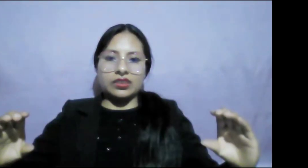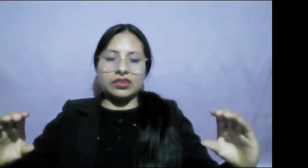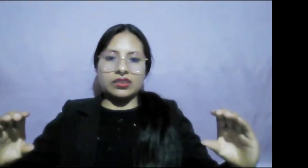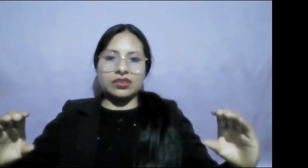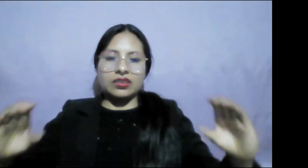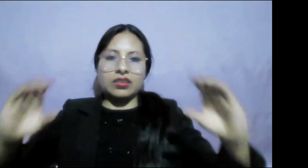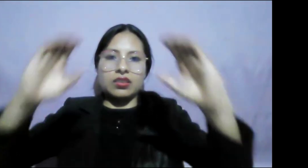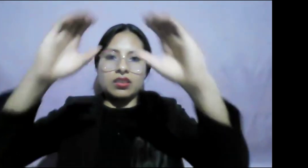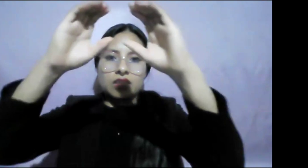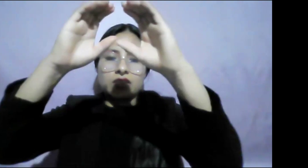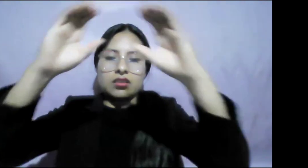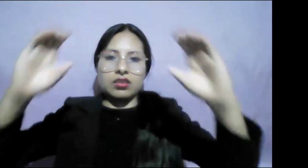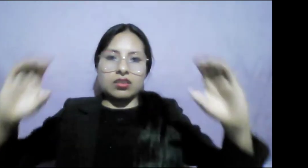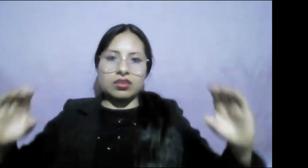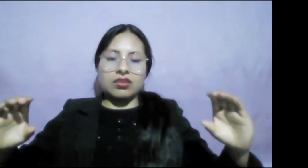Pasco